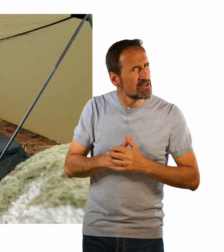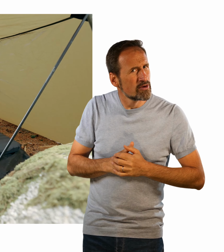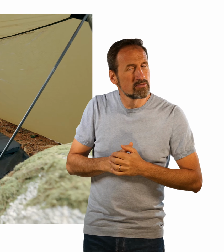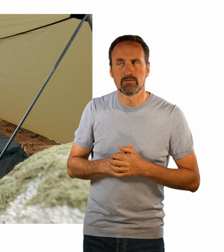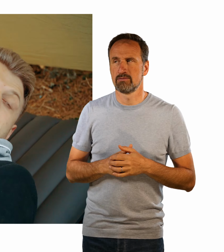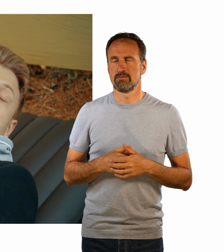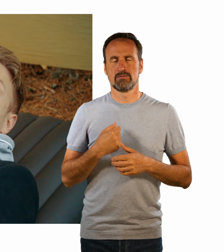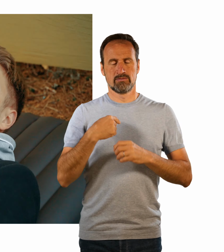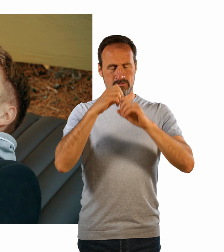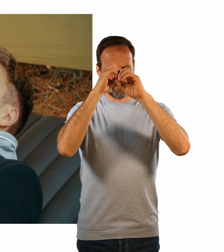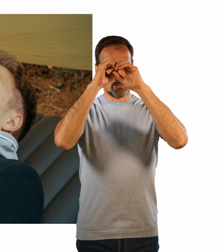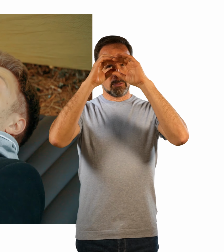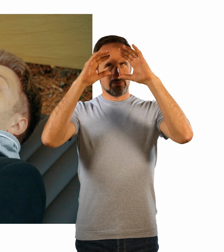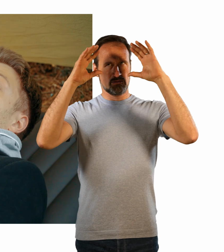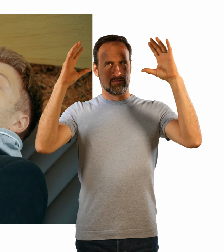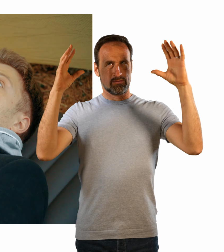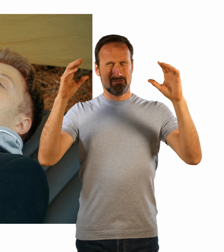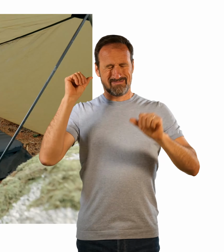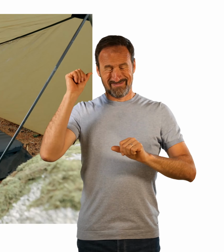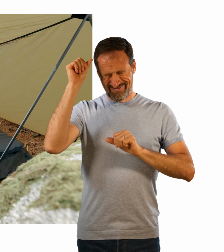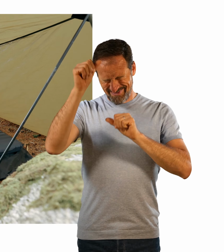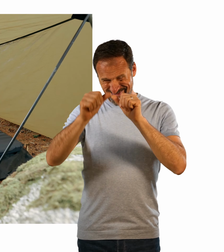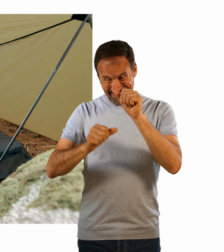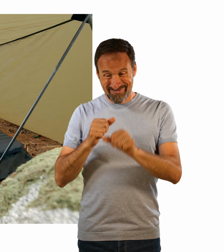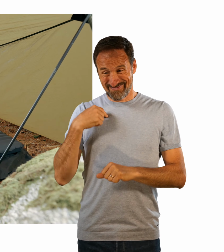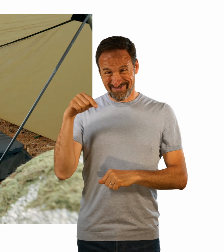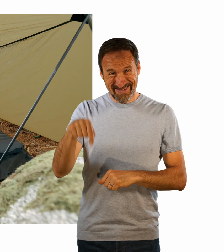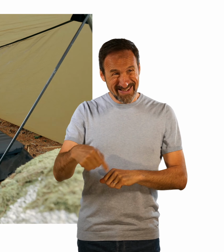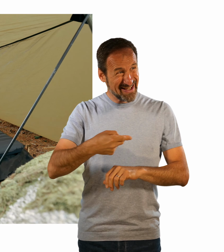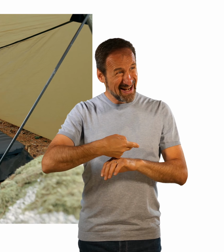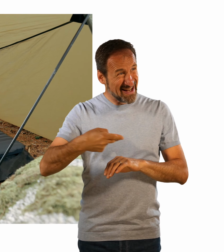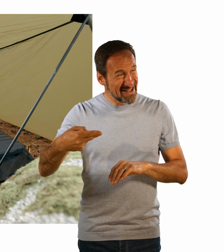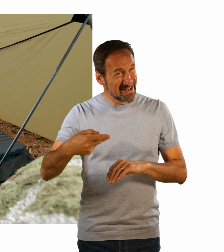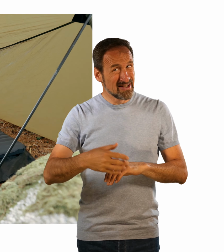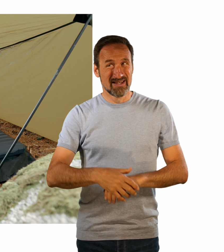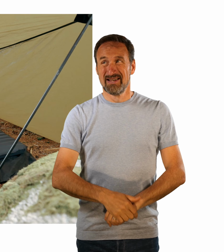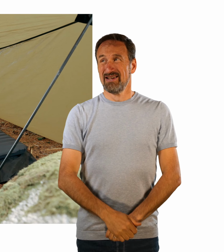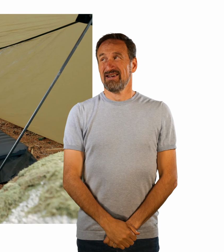vorgestellt, wie ist das, wenn ich hier die ganze Nacht über liege. Ich würde jetzt nicht perfekt sagen.